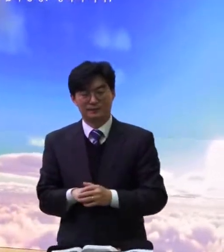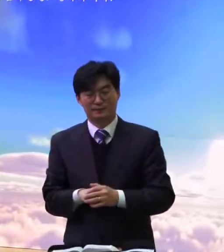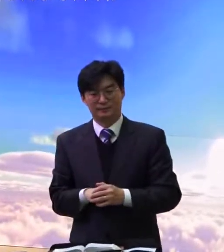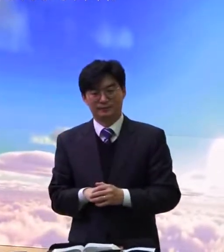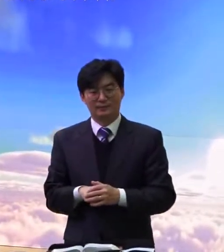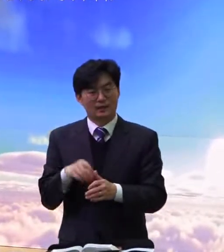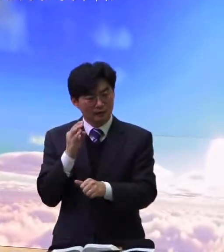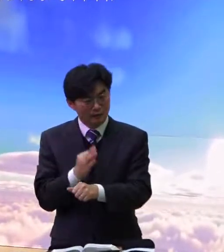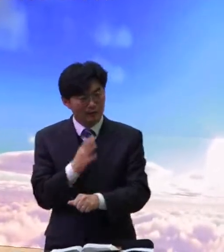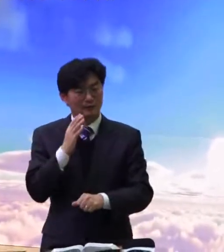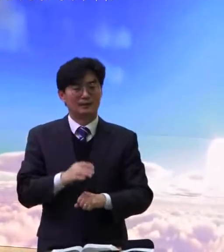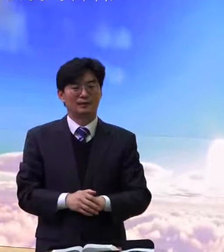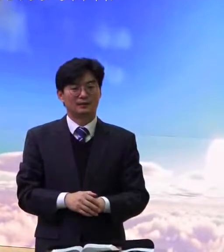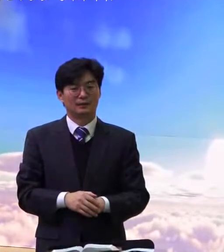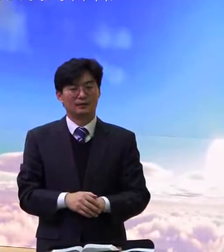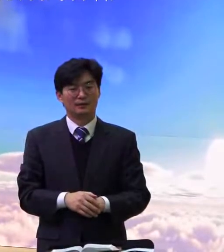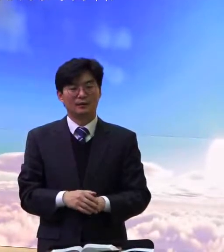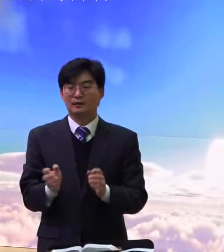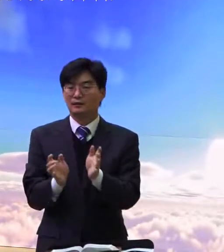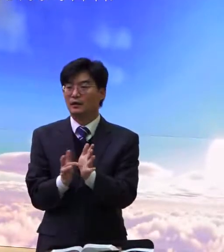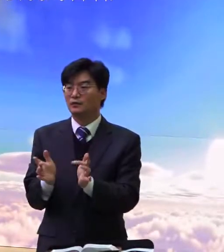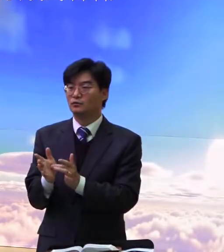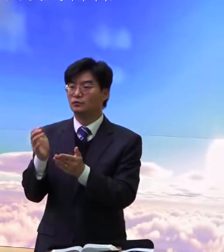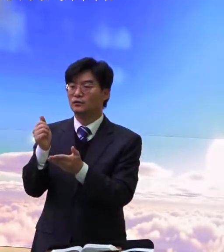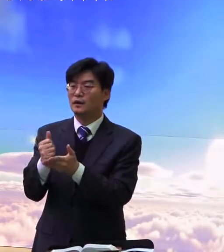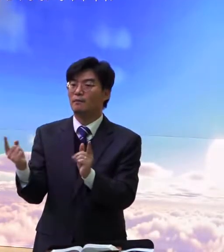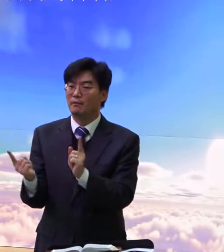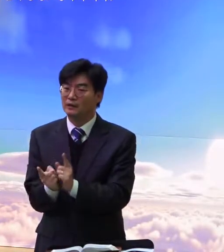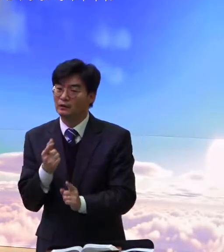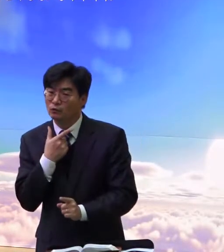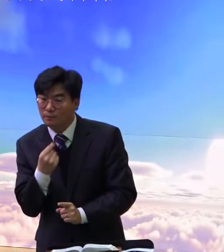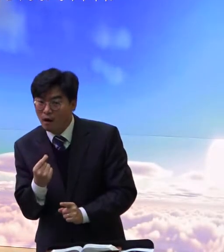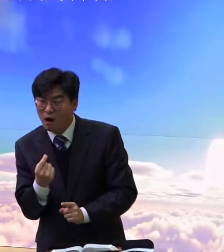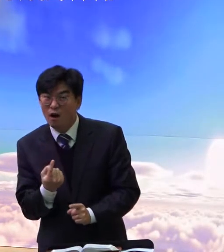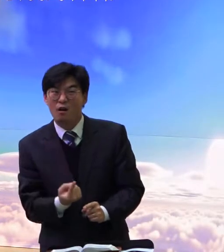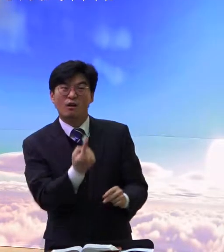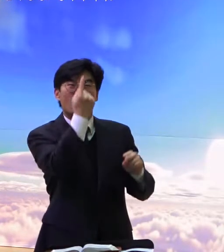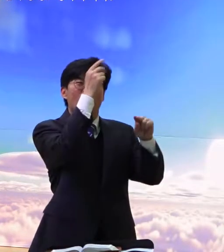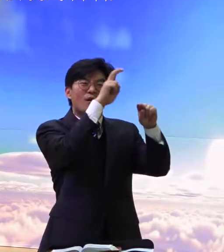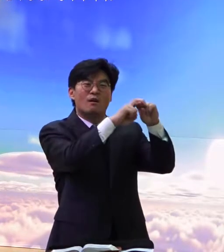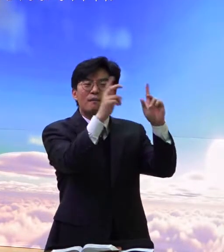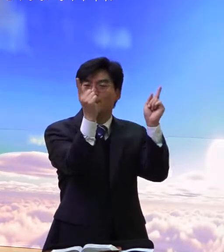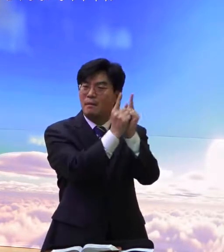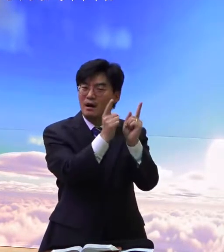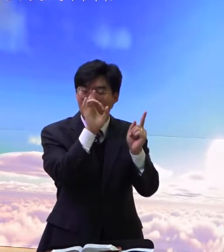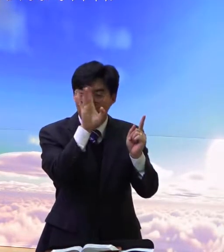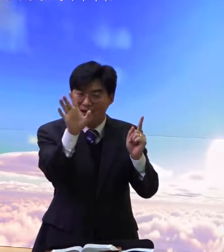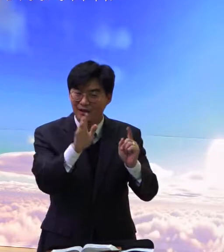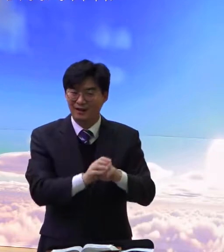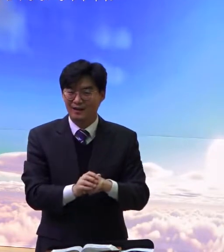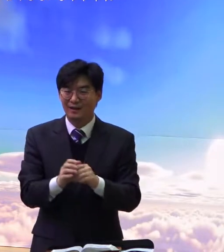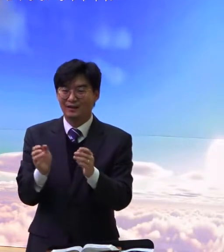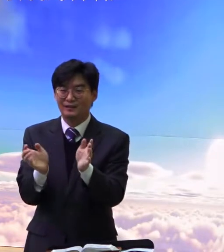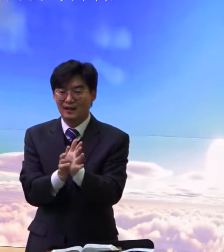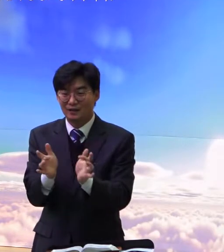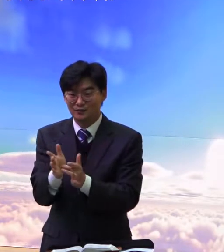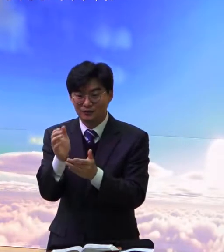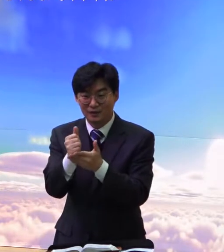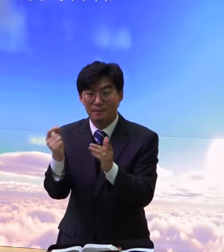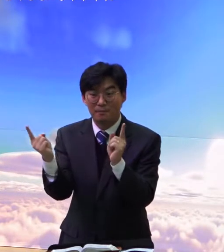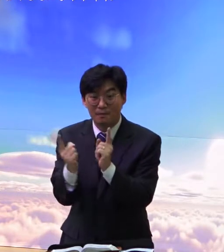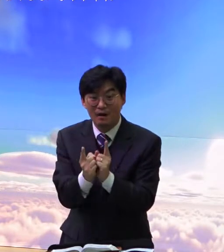그래서 우리가 예수님을 만나려면, 예수님을 만나기 위해서는 우리도 낮아져야 한다. 이것이 성탄의